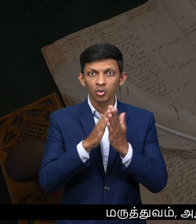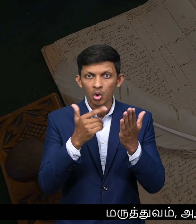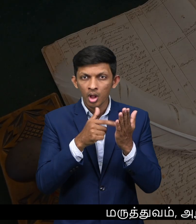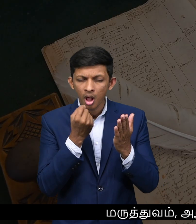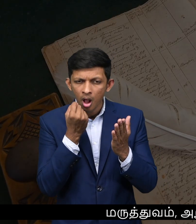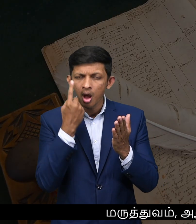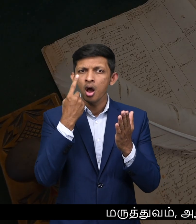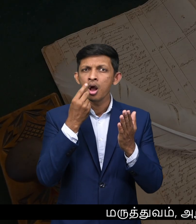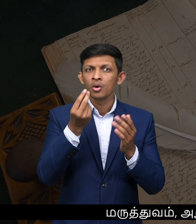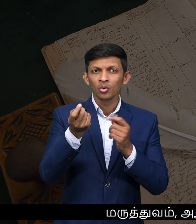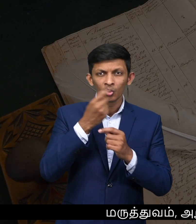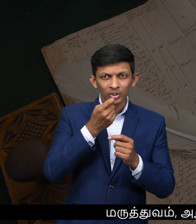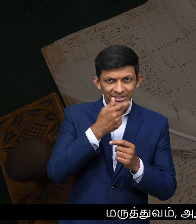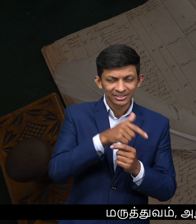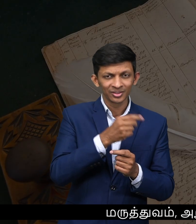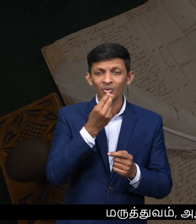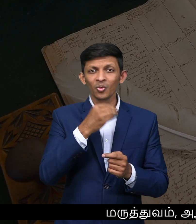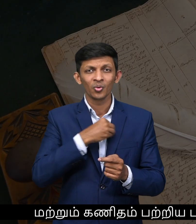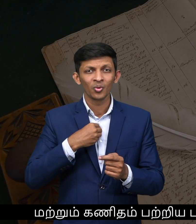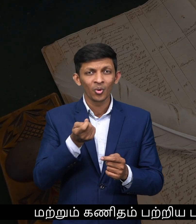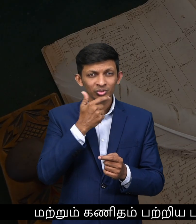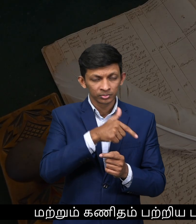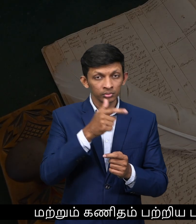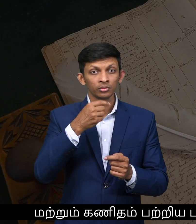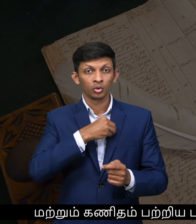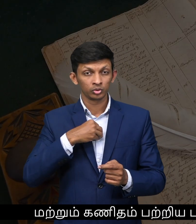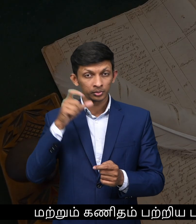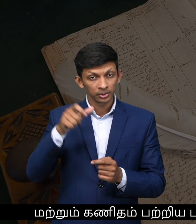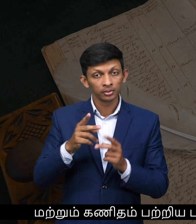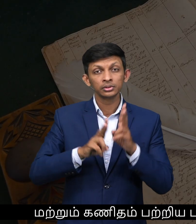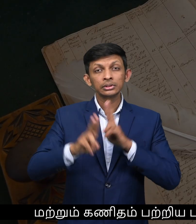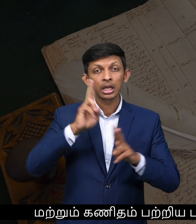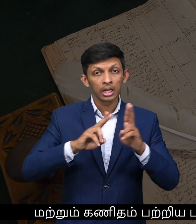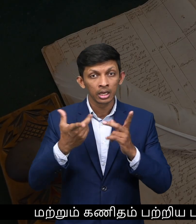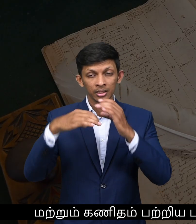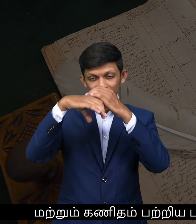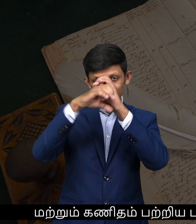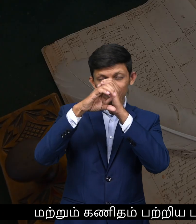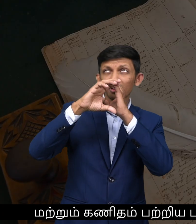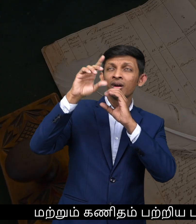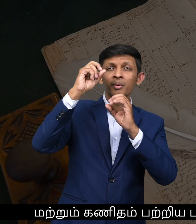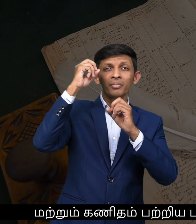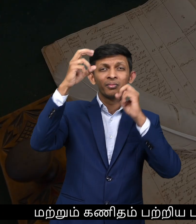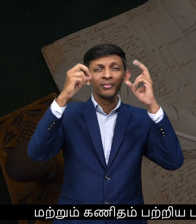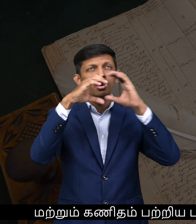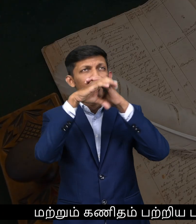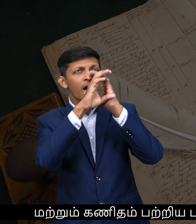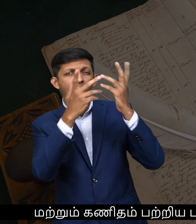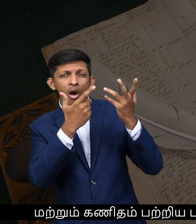மருத்துவம், அறுவை சிகிச்சை, வானிலை மற்றும் கணிதம் பற்றிய புத்தகங்களை புரிந்து கொள்ளுங்கள்.